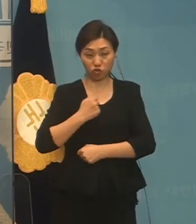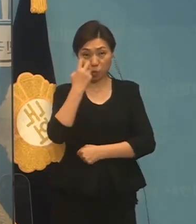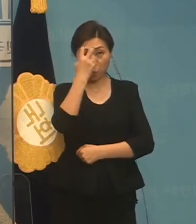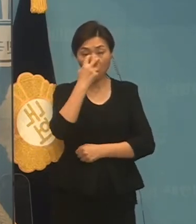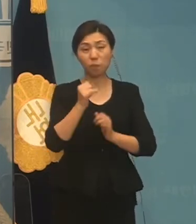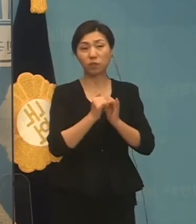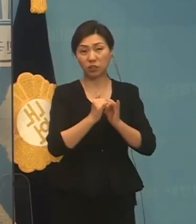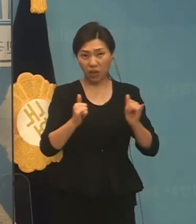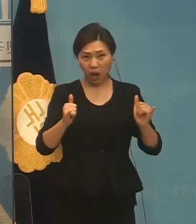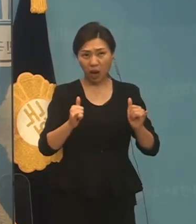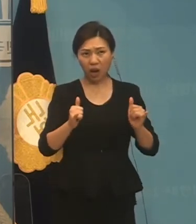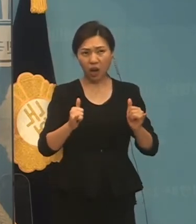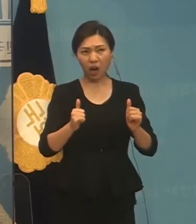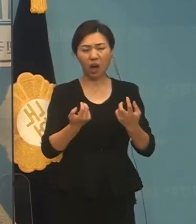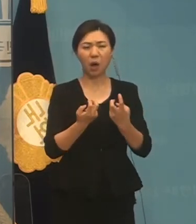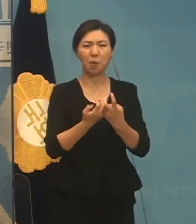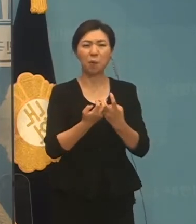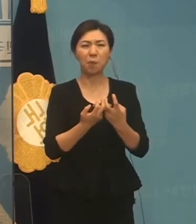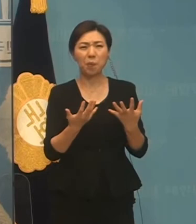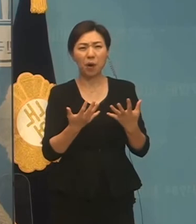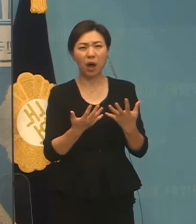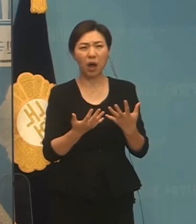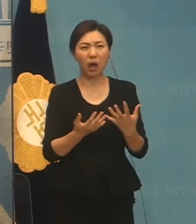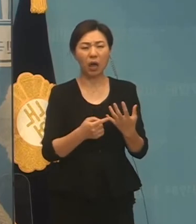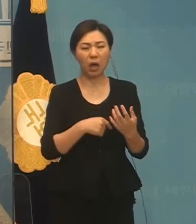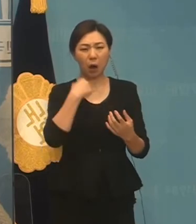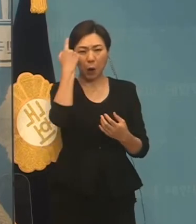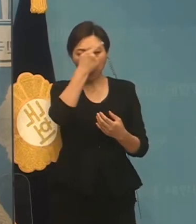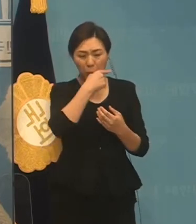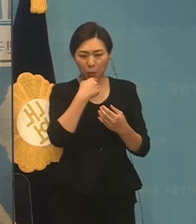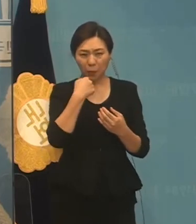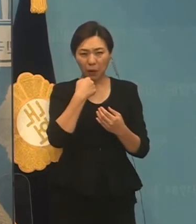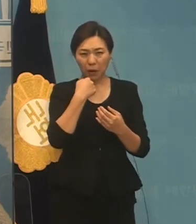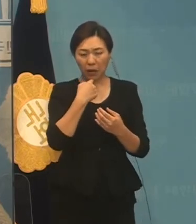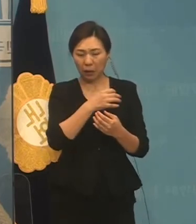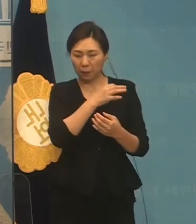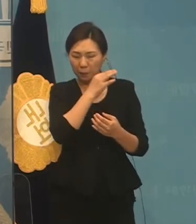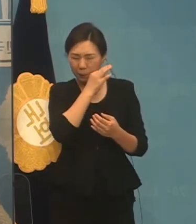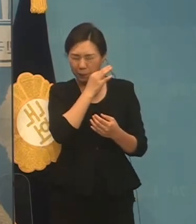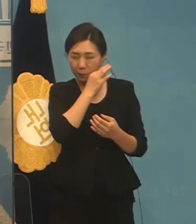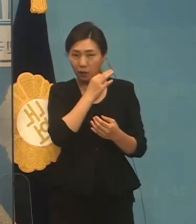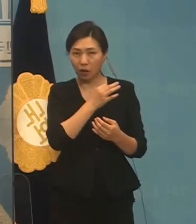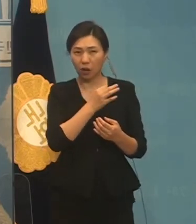면피용 임명이었다는 것을 국방부 스스로 드러내는 꼴입니다.